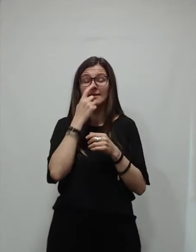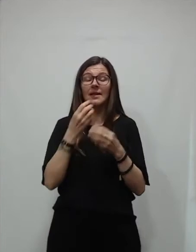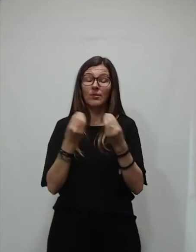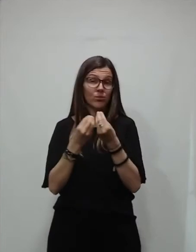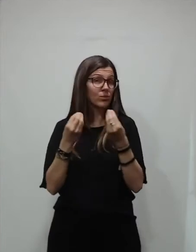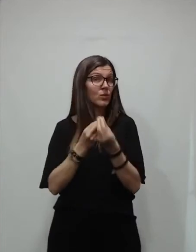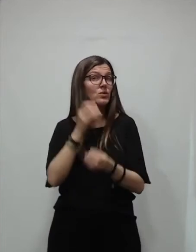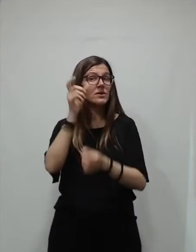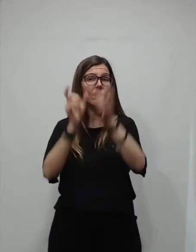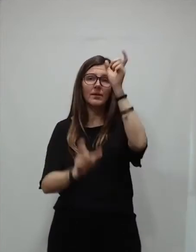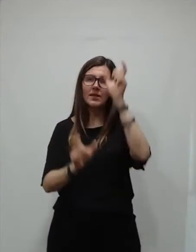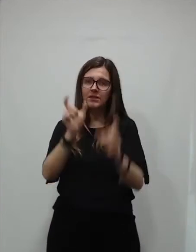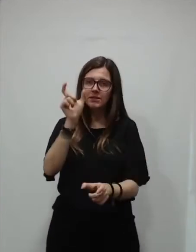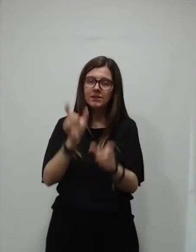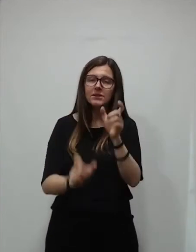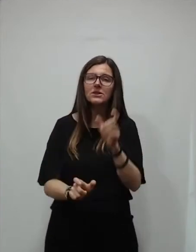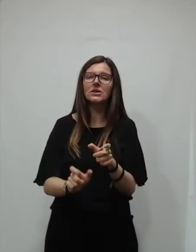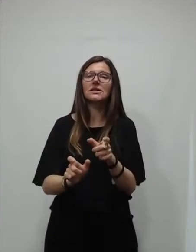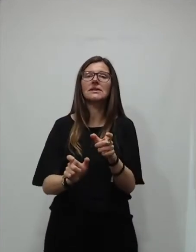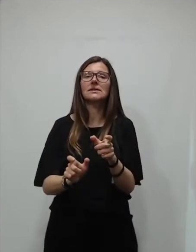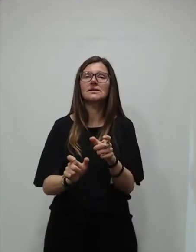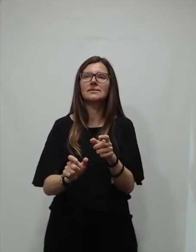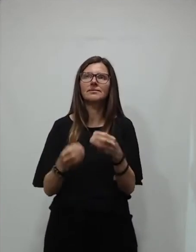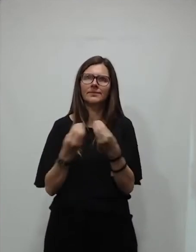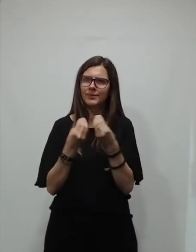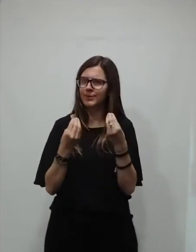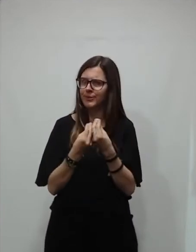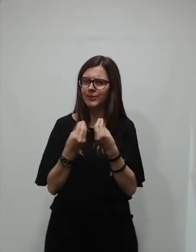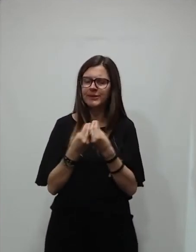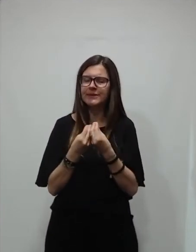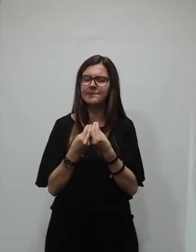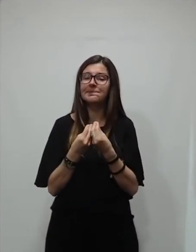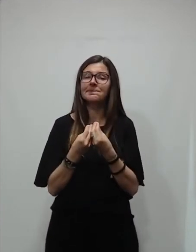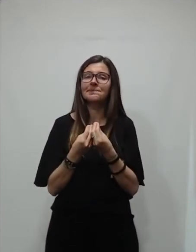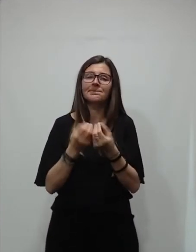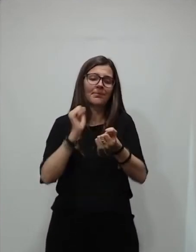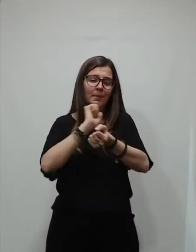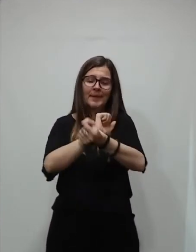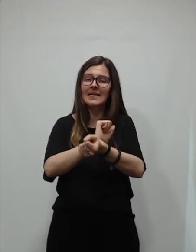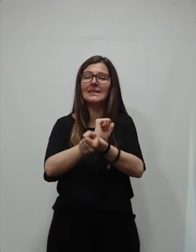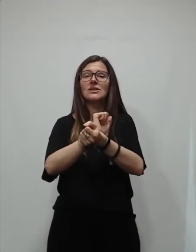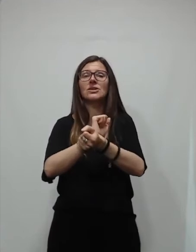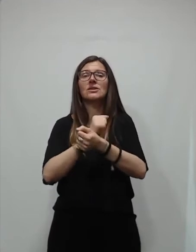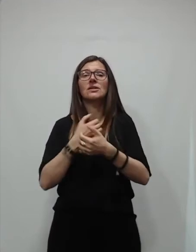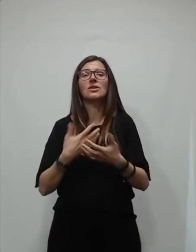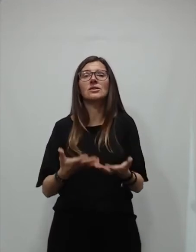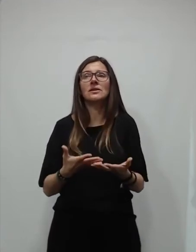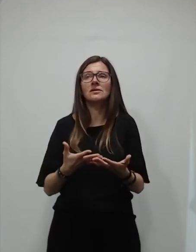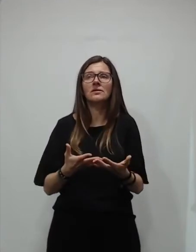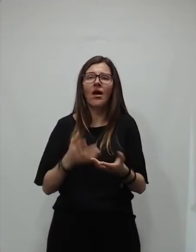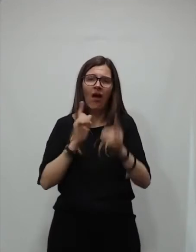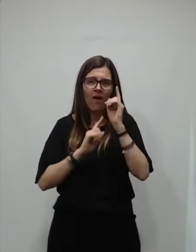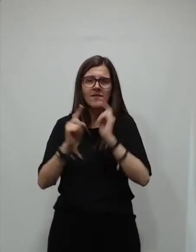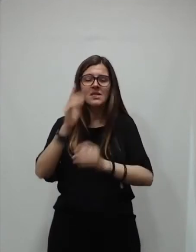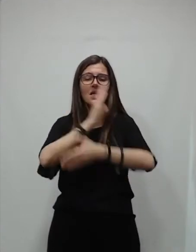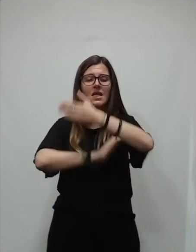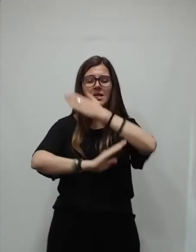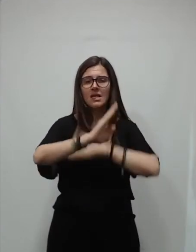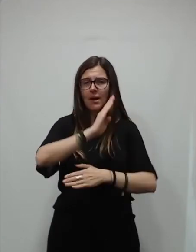esta idea, ¿no? de la cantidad de privados de libertad, tanto con discapacidad o